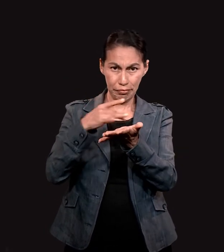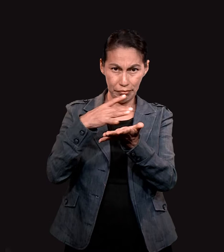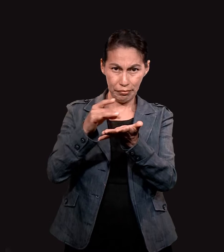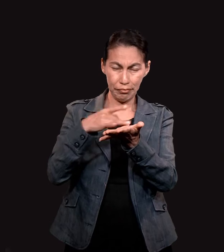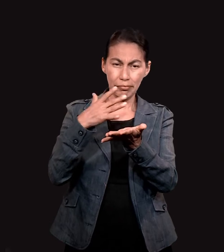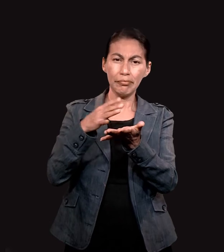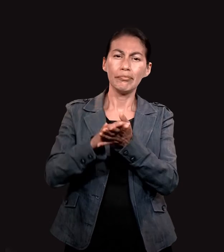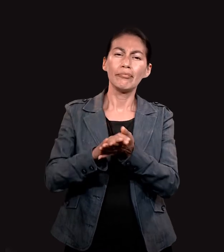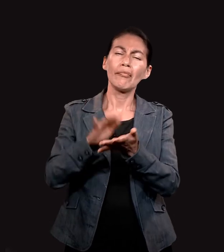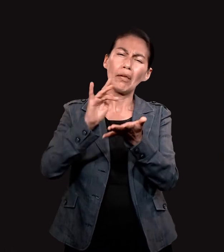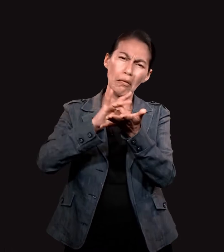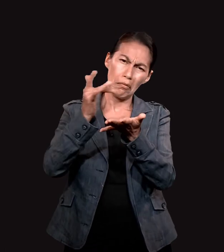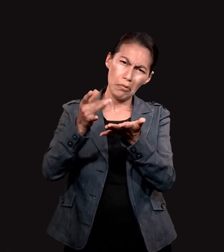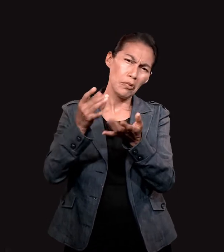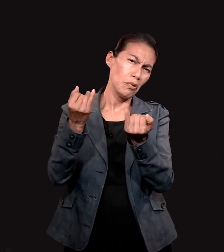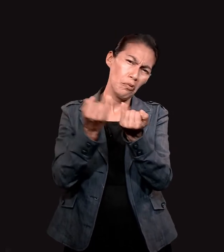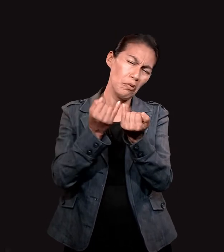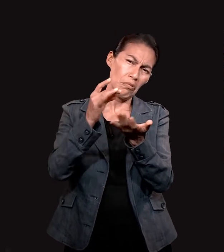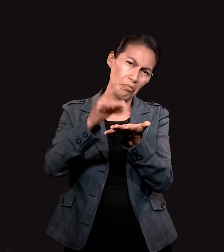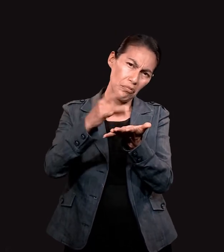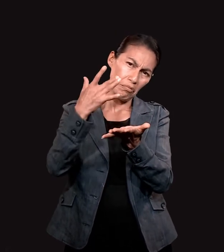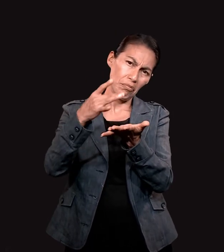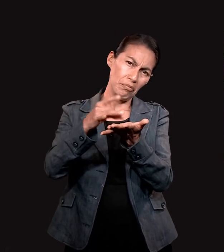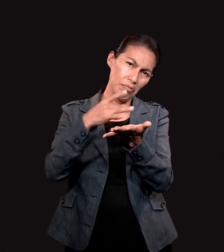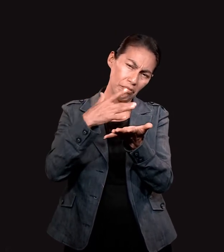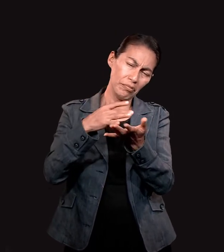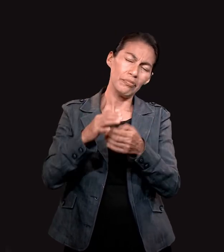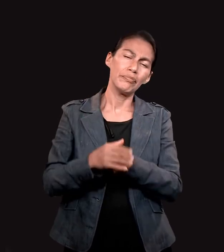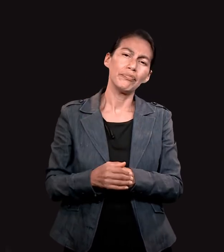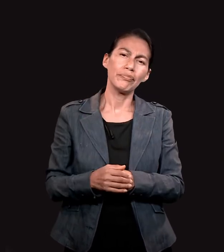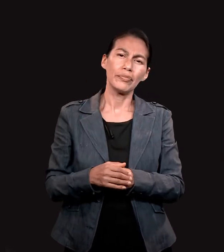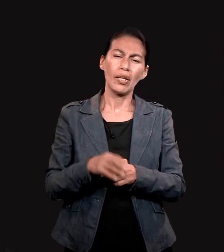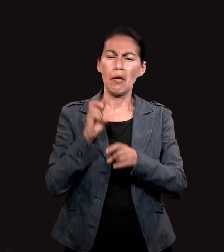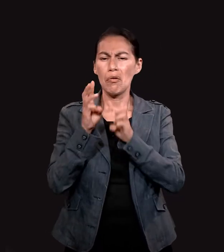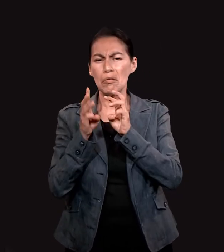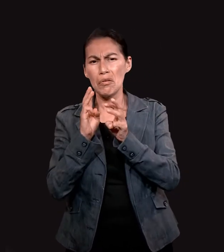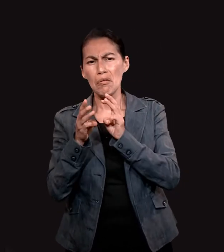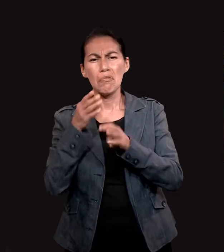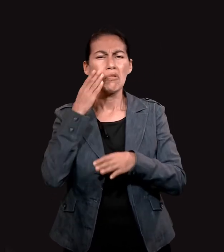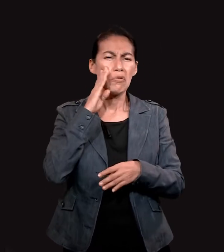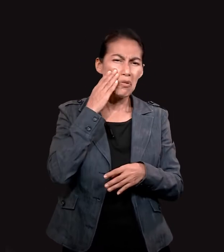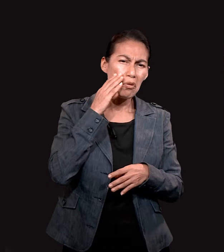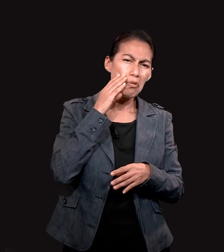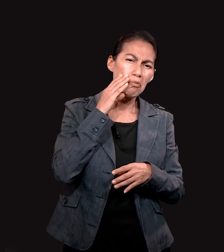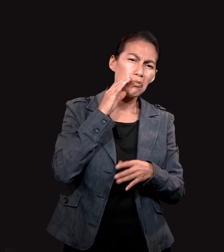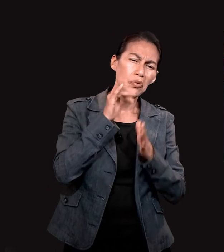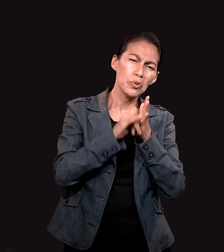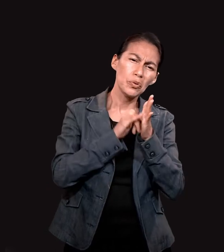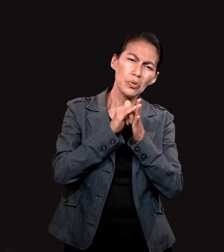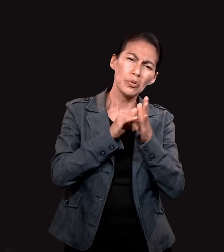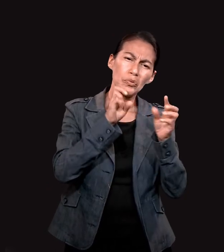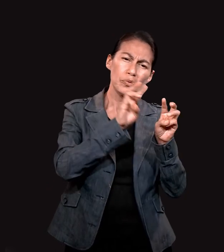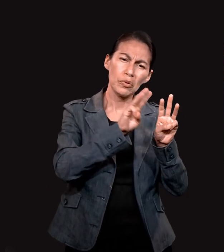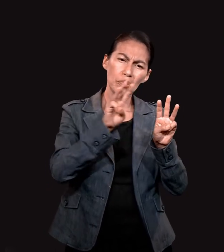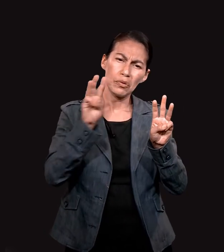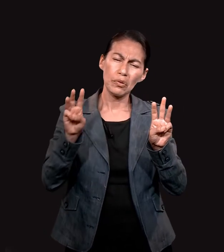los medios que están pasando en pantalla y también nuestros agradecimientos, que todos nos uniremos para orar